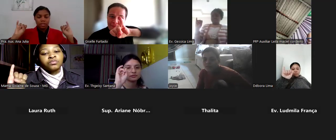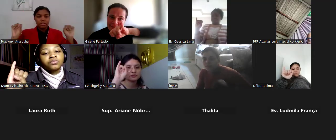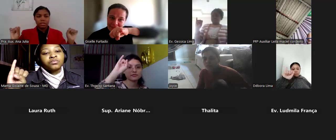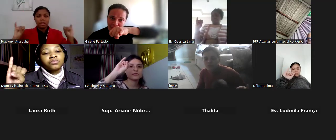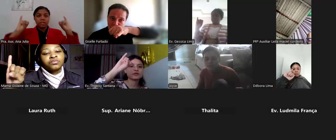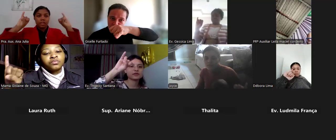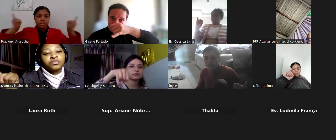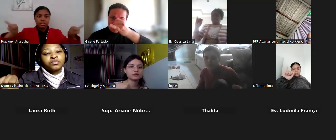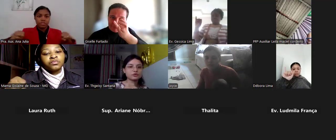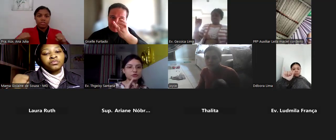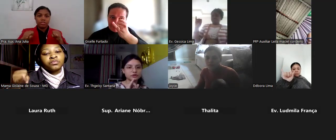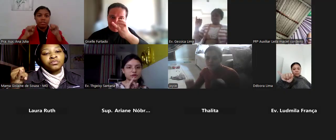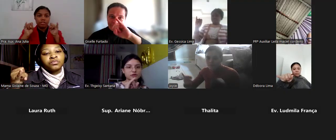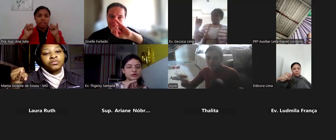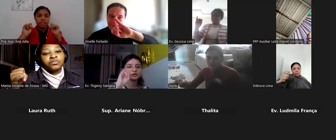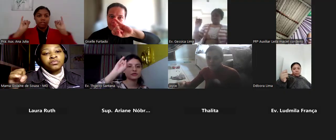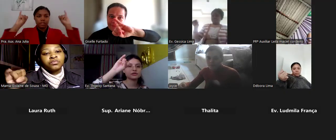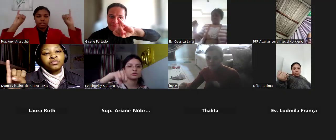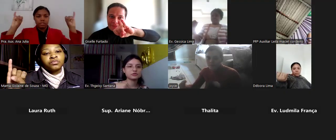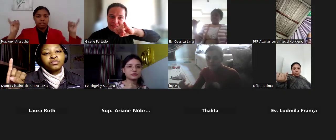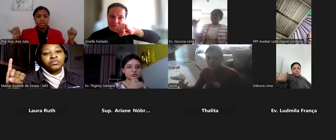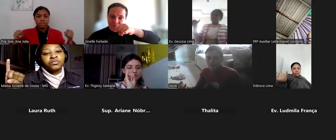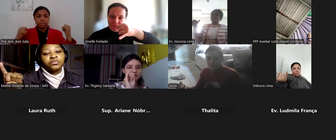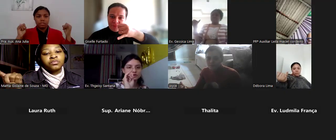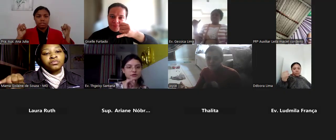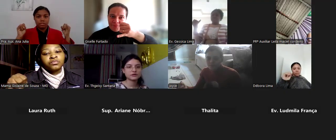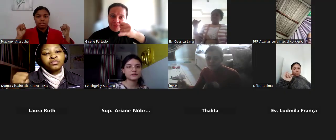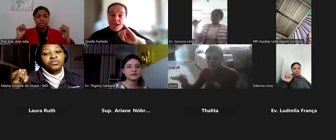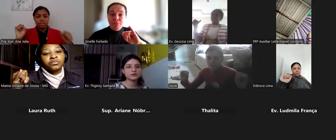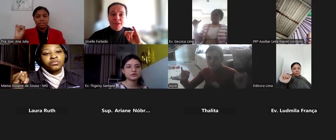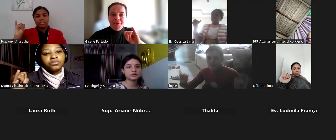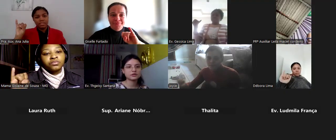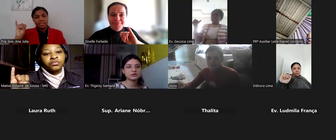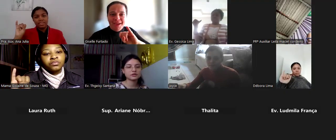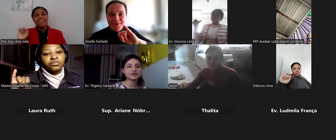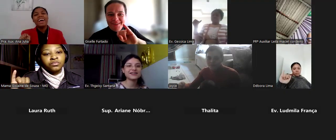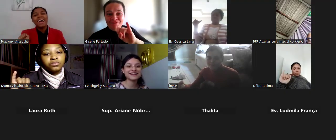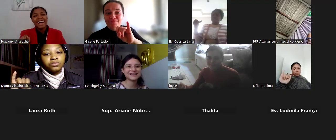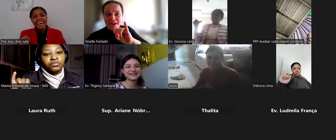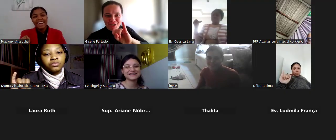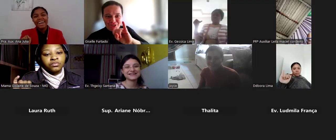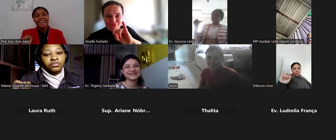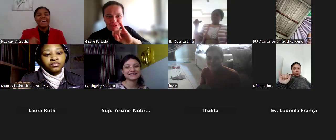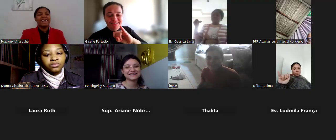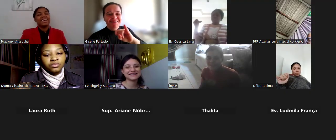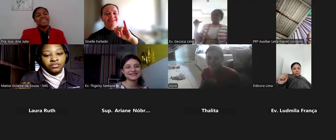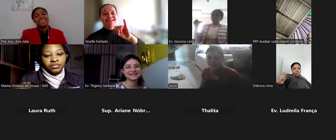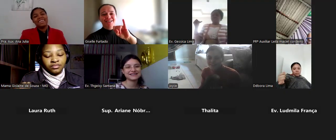vai desenhar o J. Aí você já pulou o H? Ai, pulei. Tá. Espera aí que a gente já volta. Isso